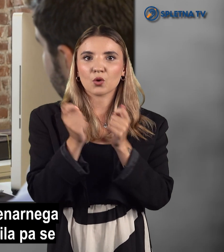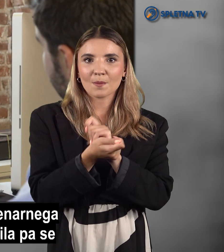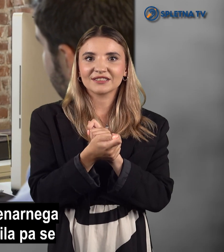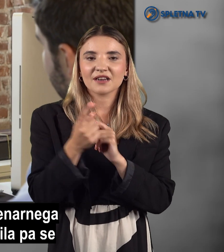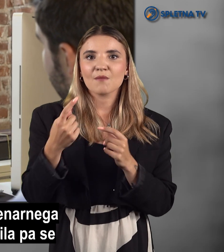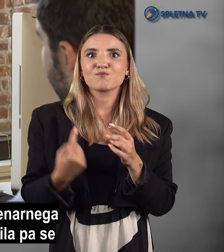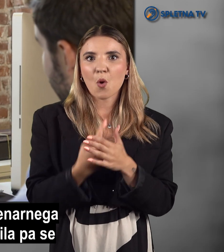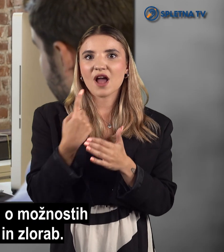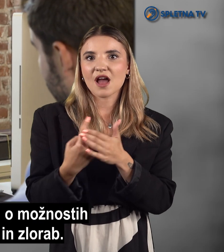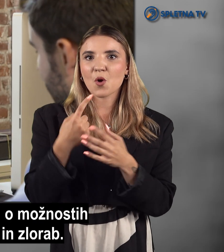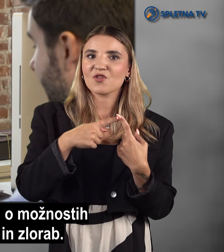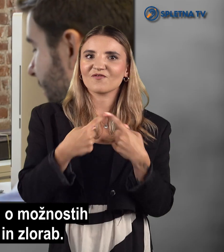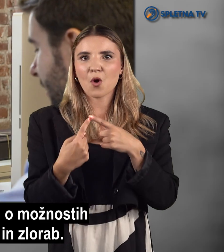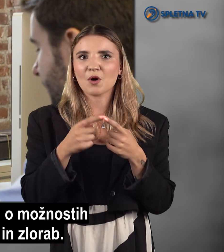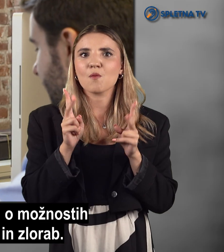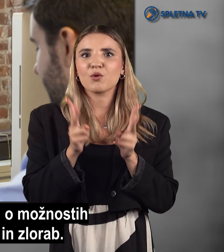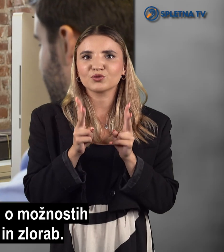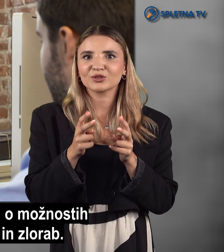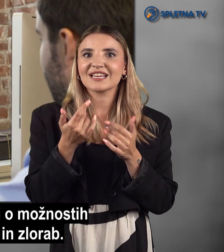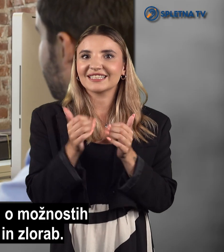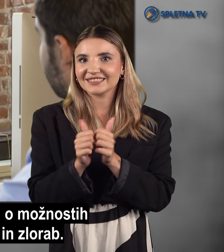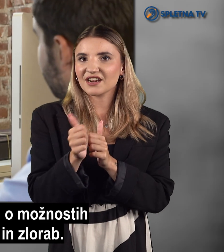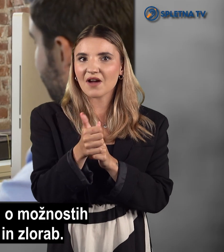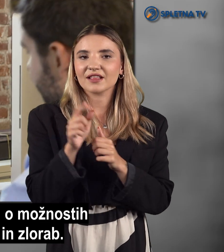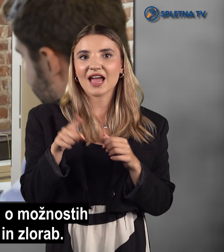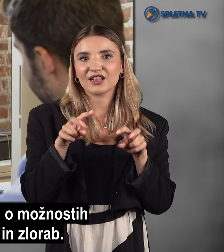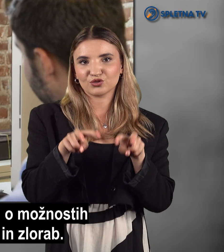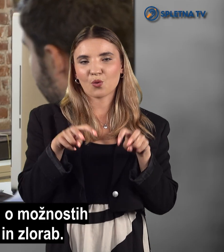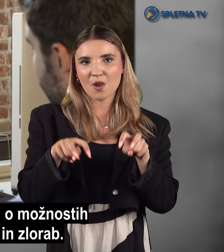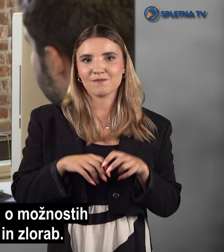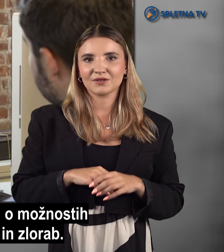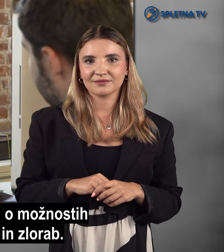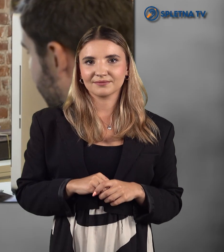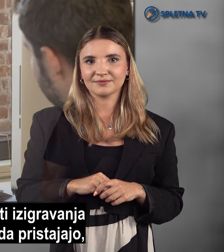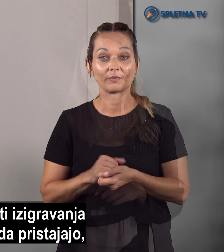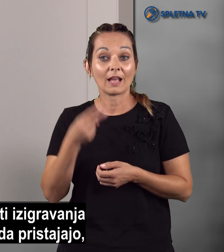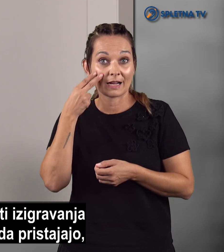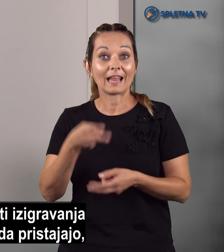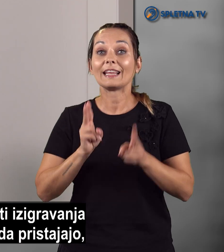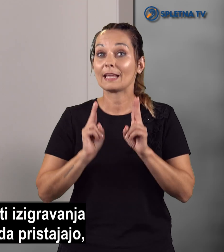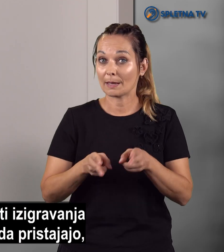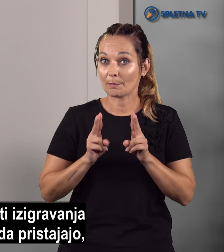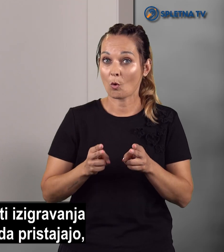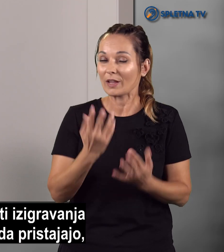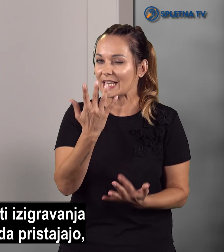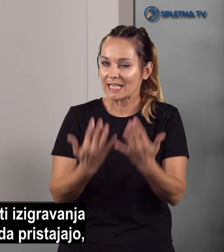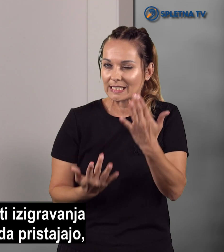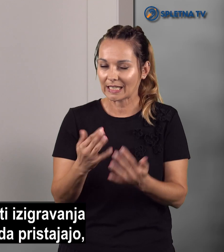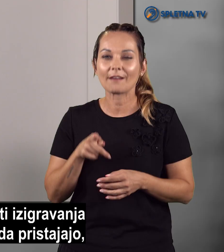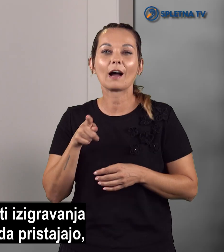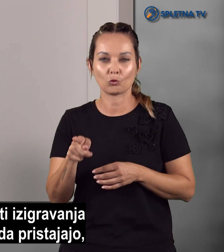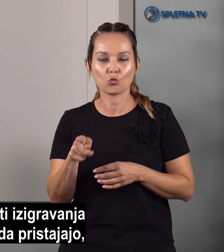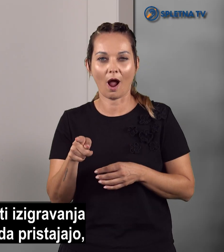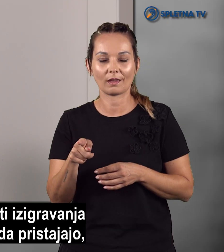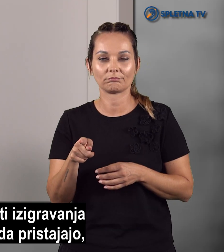nadomestila pa se porajajo dvomi o možnostih izigravanja in zlorab. Glede možnosti izigravanja